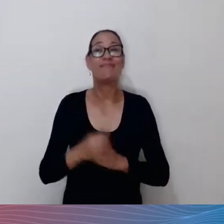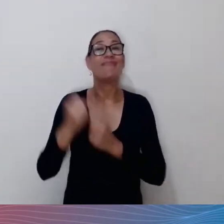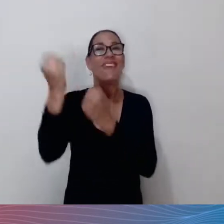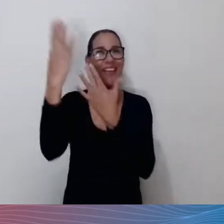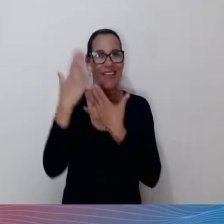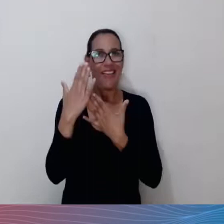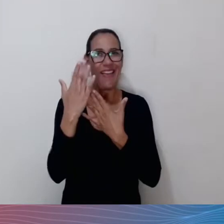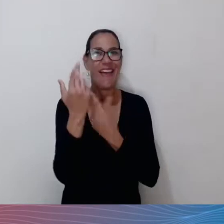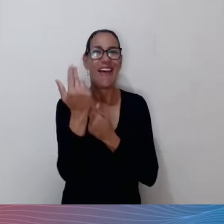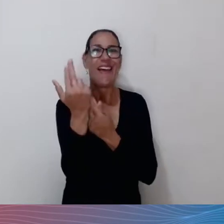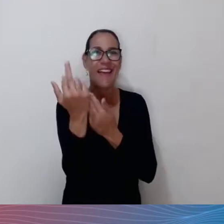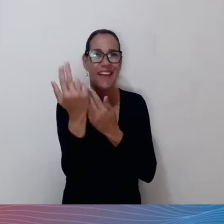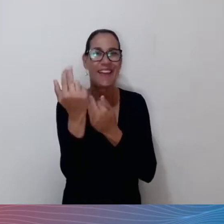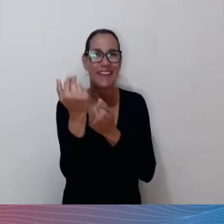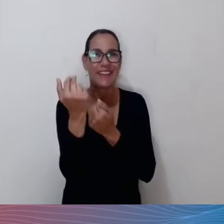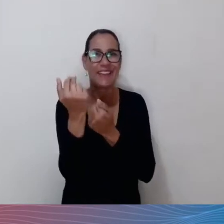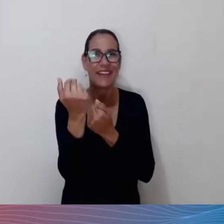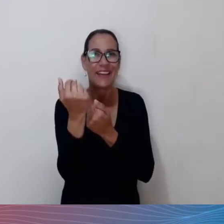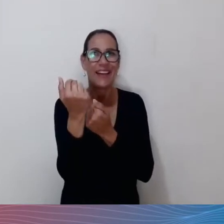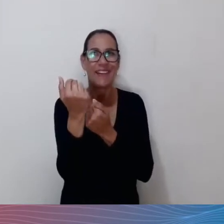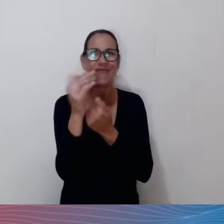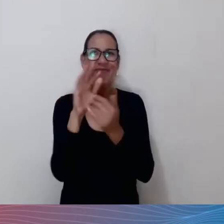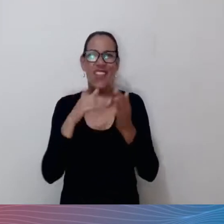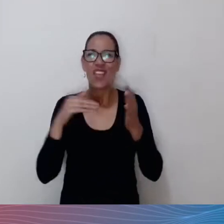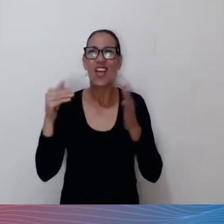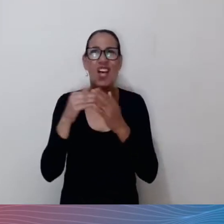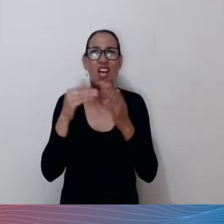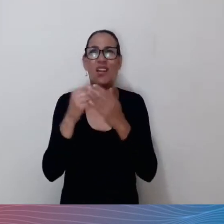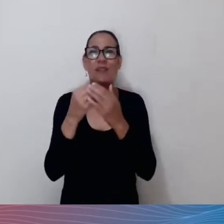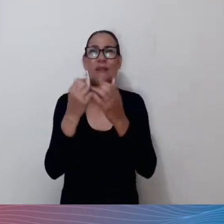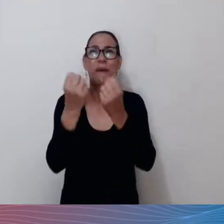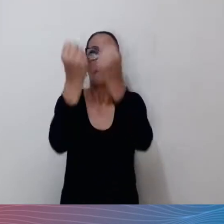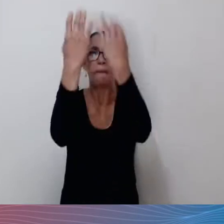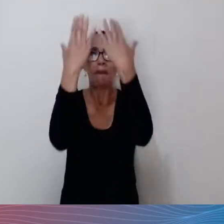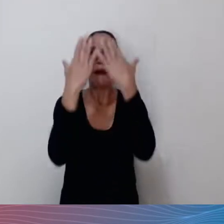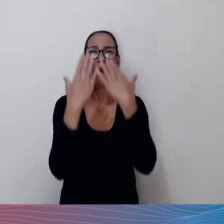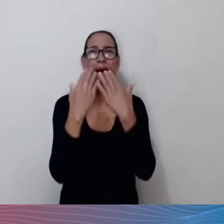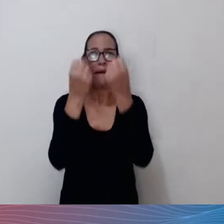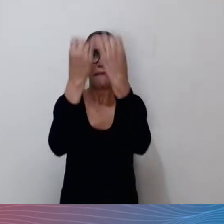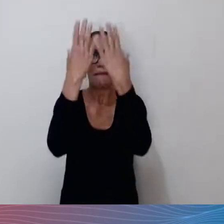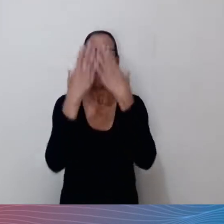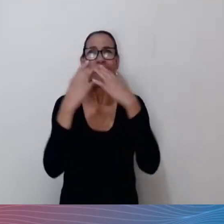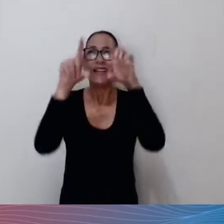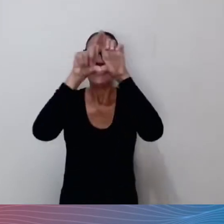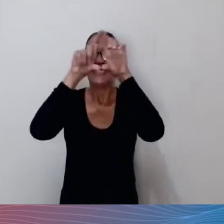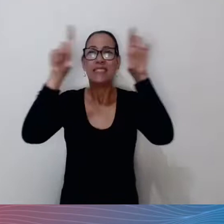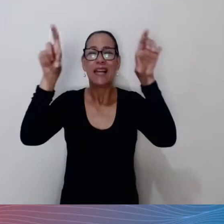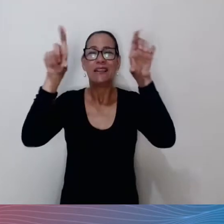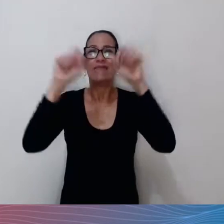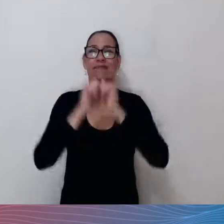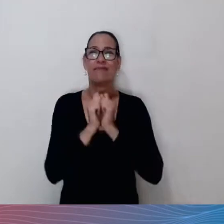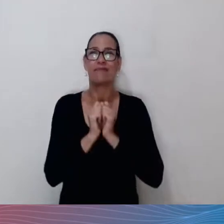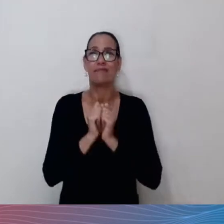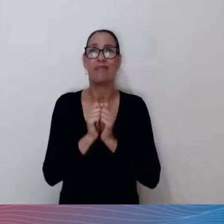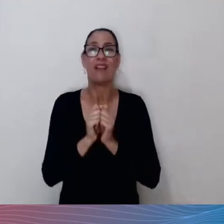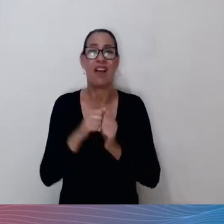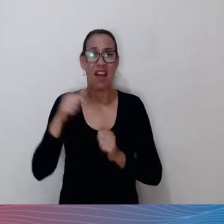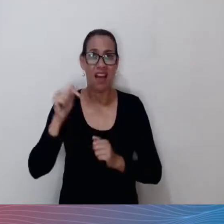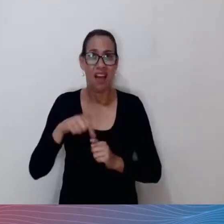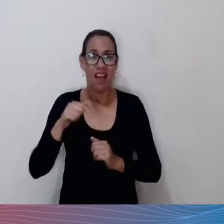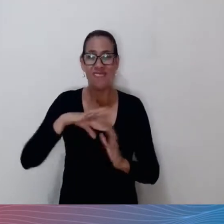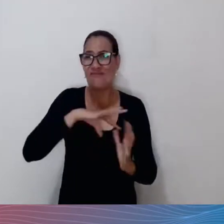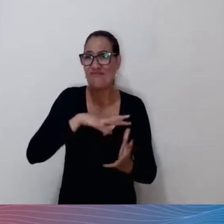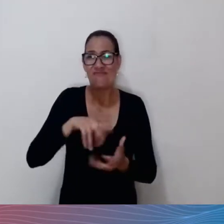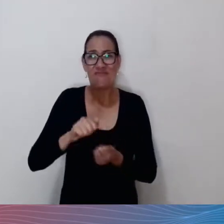É a graça. Nós não tínhamos acesso. Nós vivíamos aqui na terra longe de Deus, distante